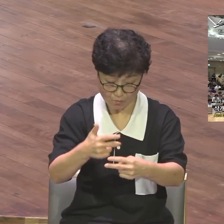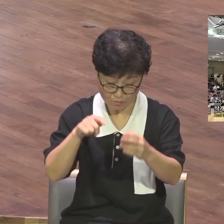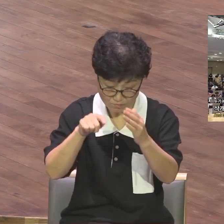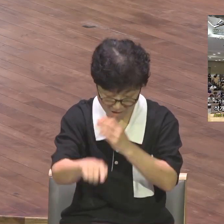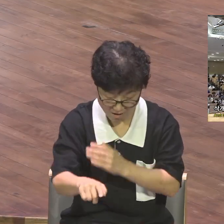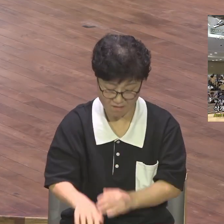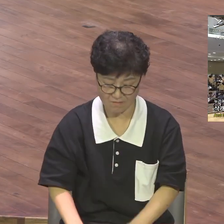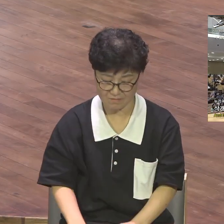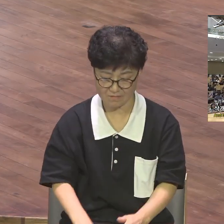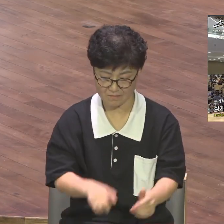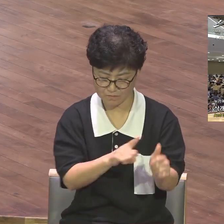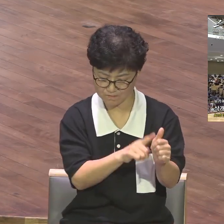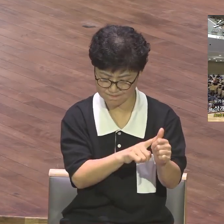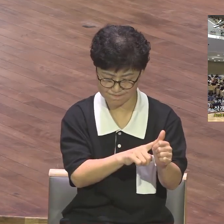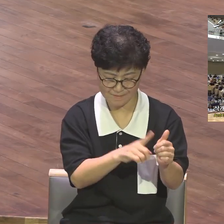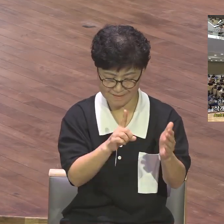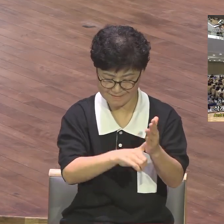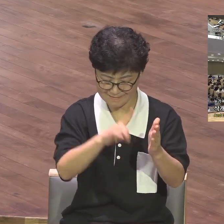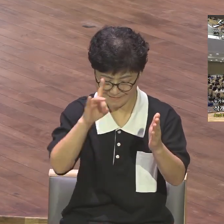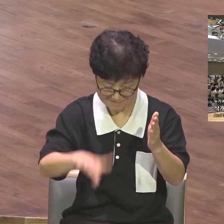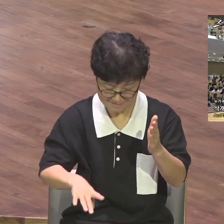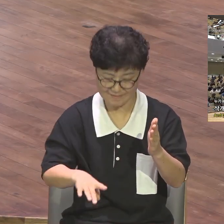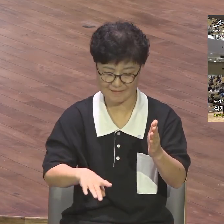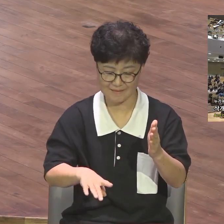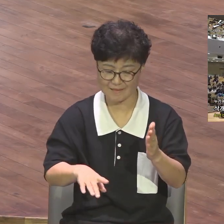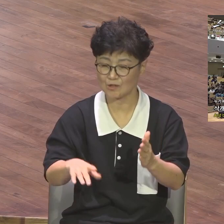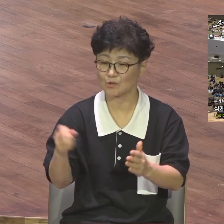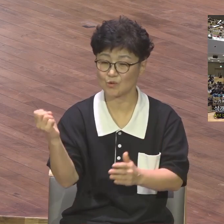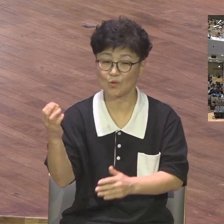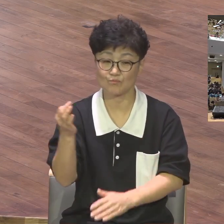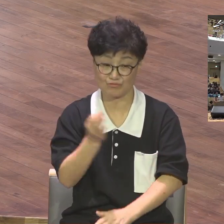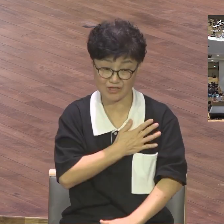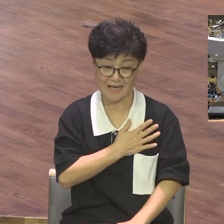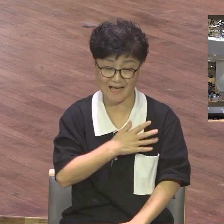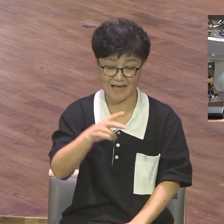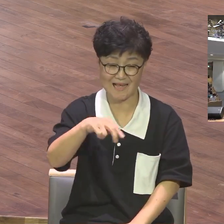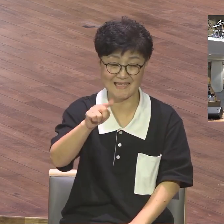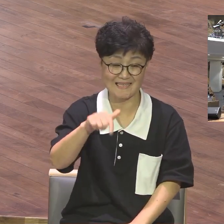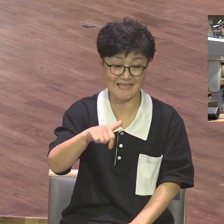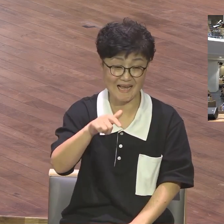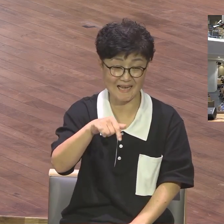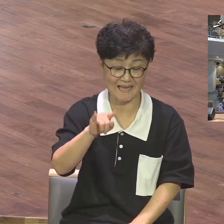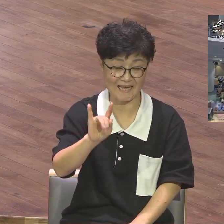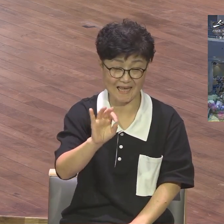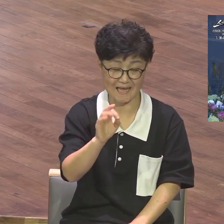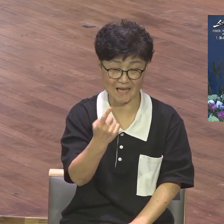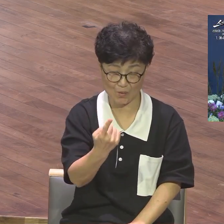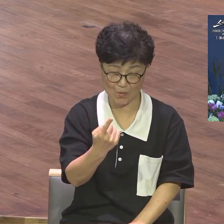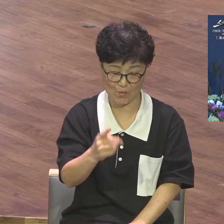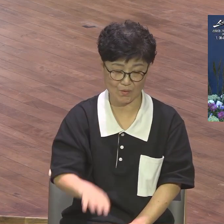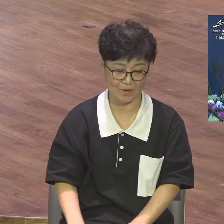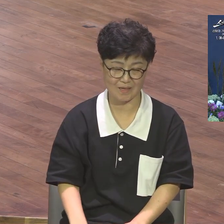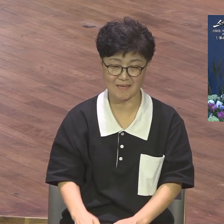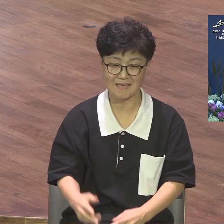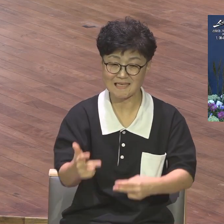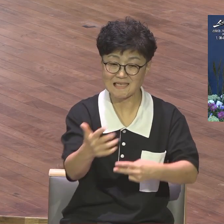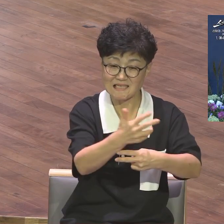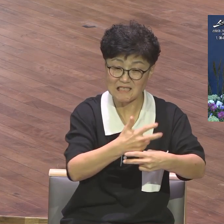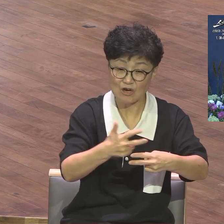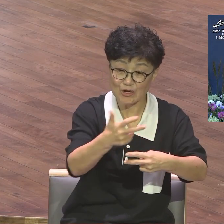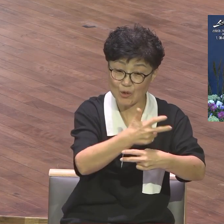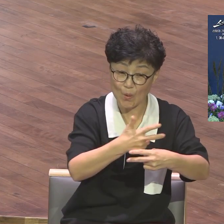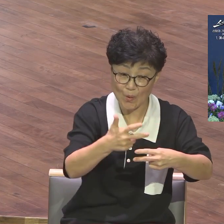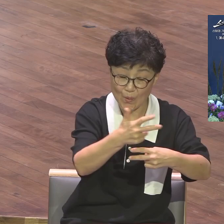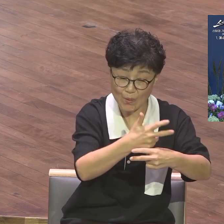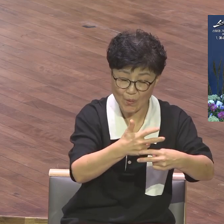자가 있으니 세리장이요 또한 부자라. 자, 여리고 지역 자체가 팔레스틴 이 지역에서는 가장 많은 세금을